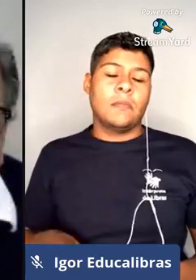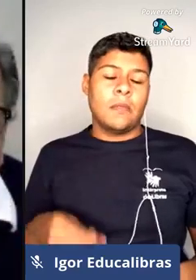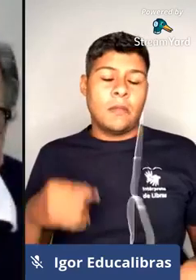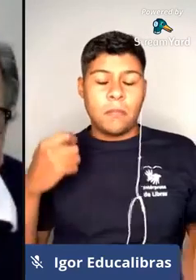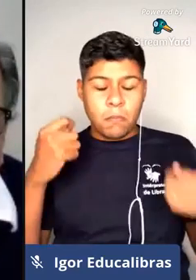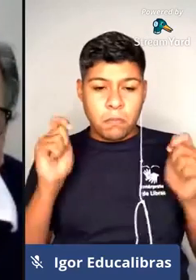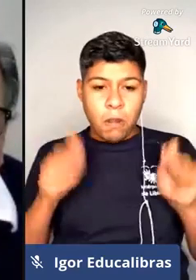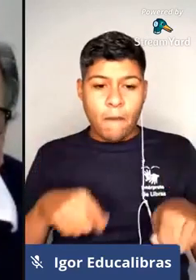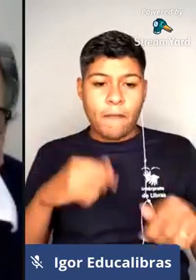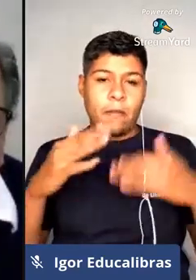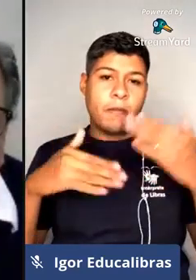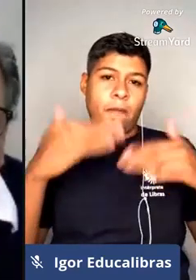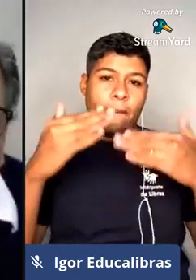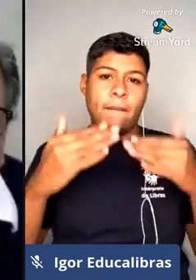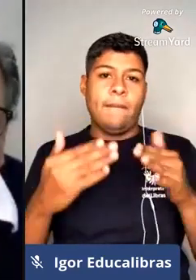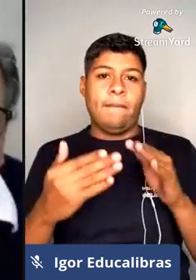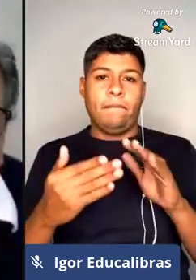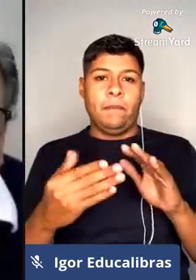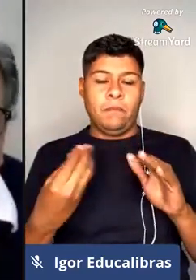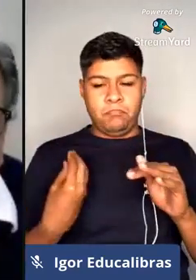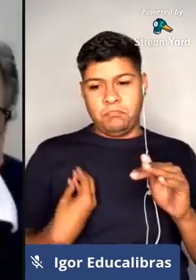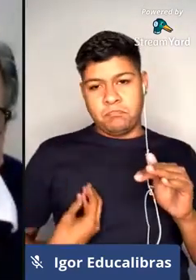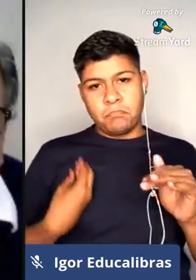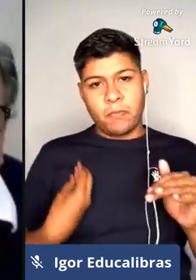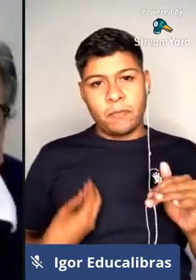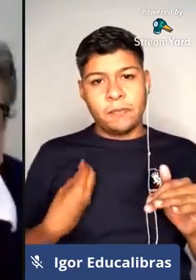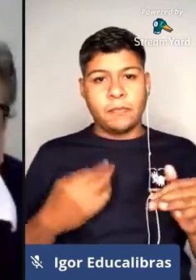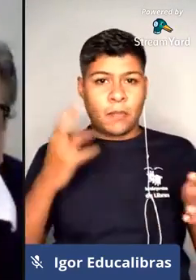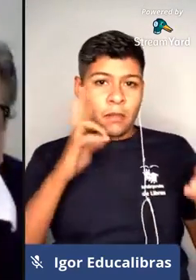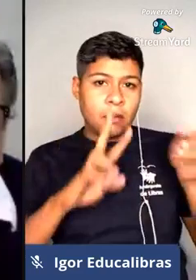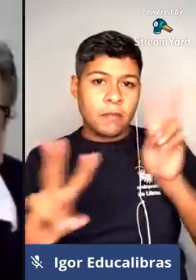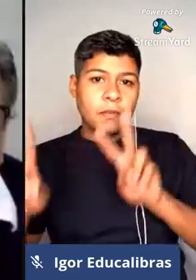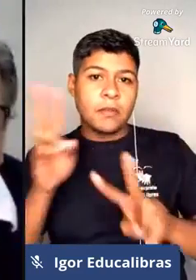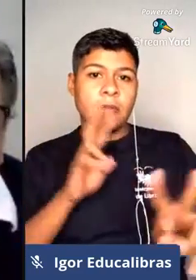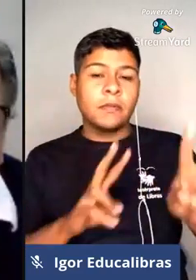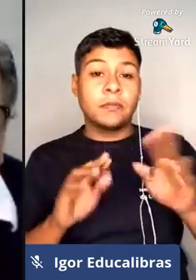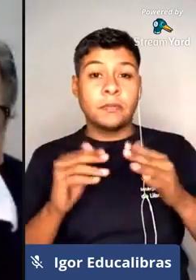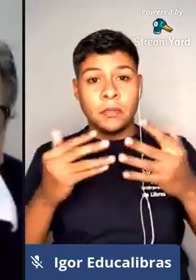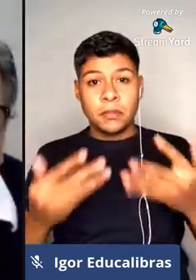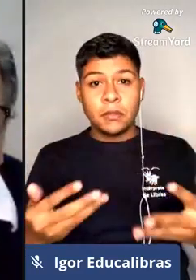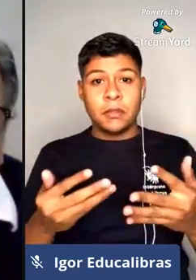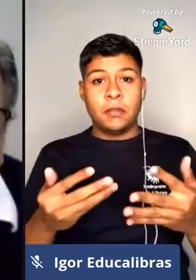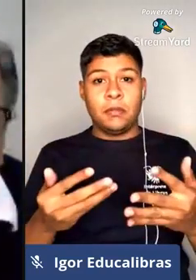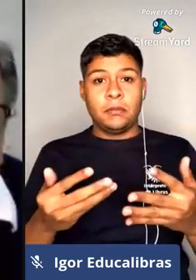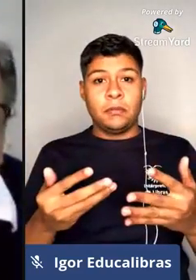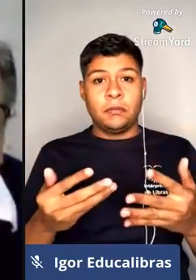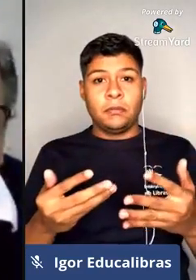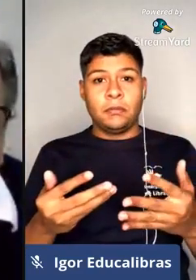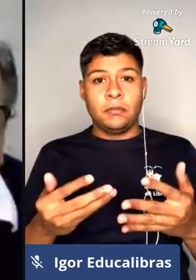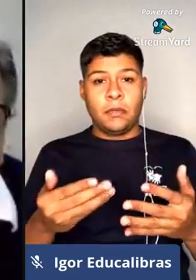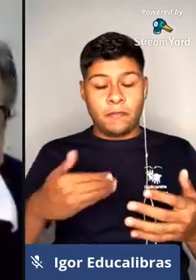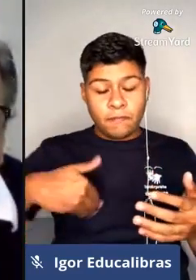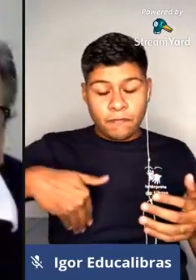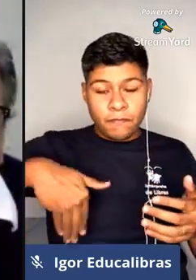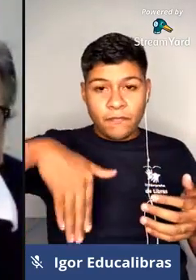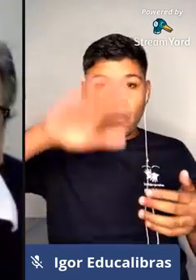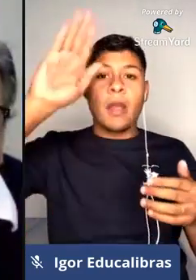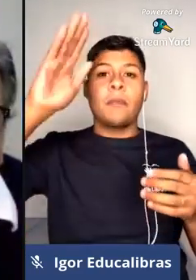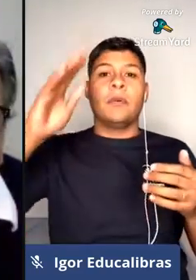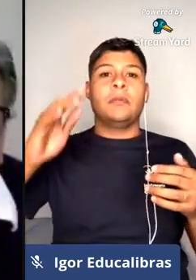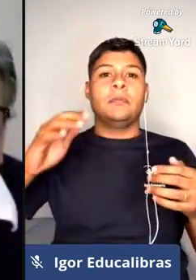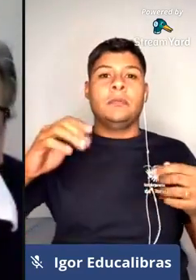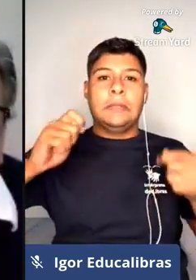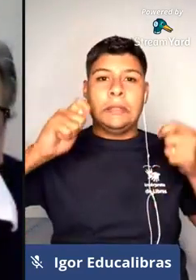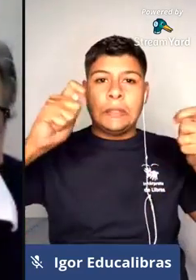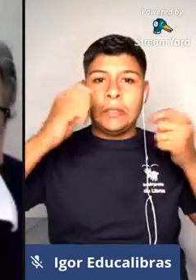produtivo, mais presente, né, mais visível, né? Então, vamos botar o bloco na rua. Mais